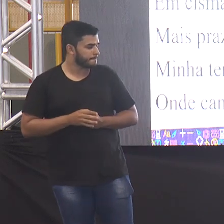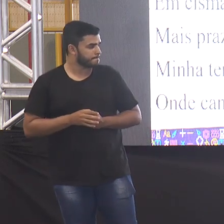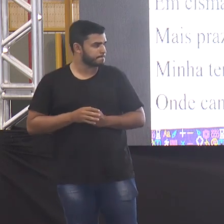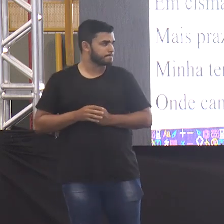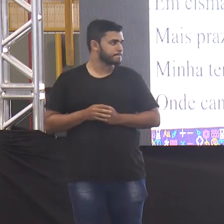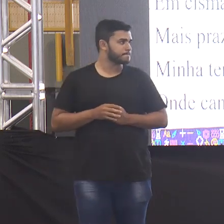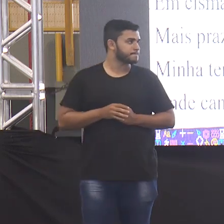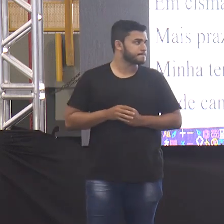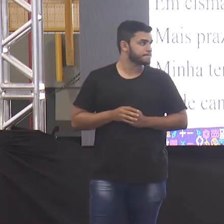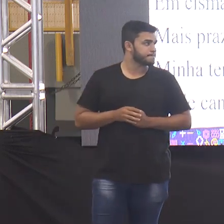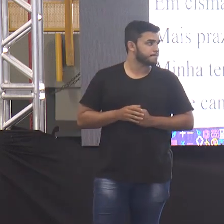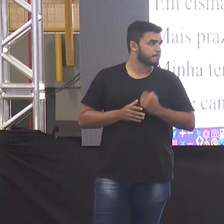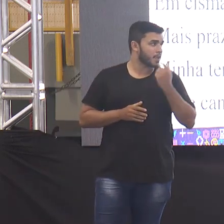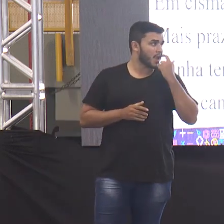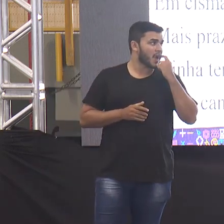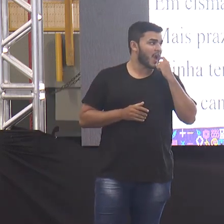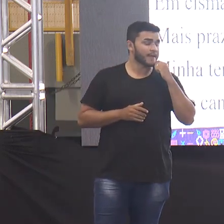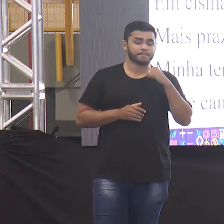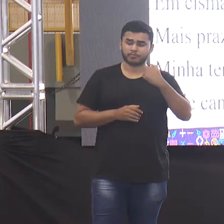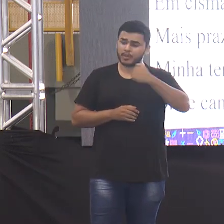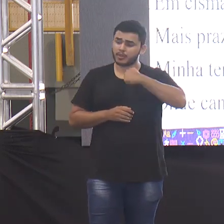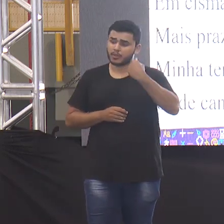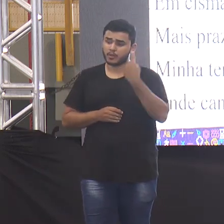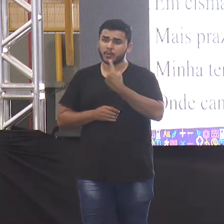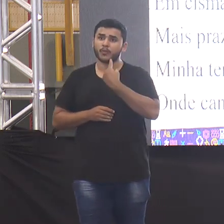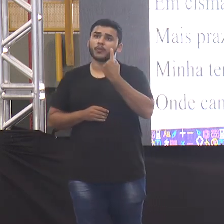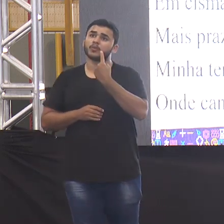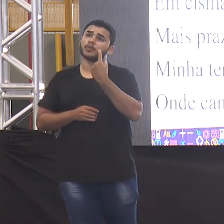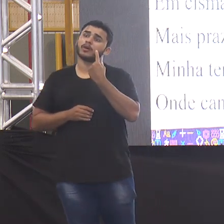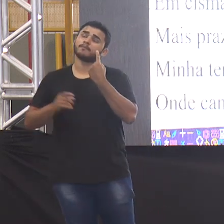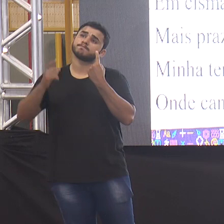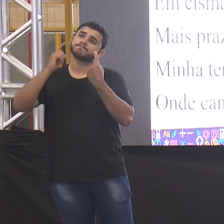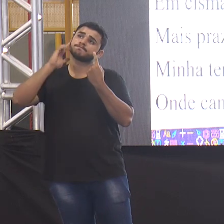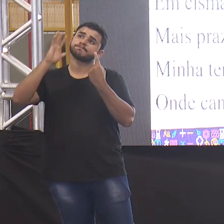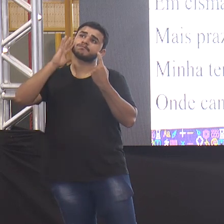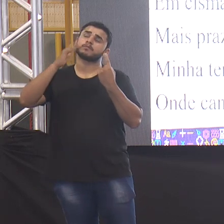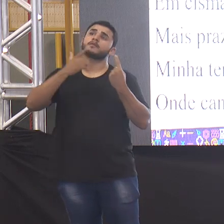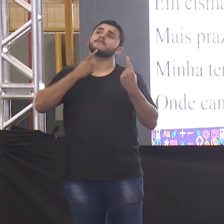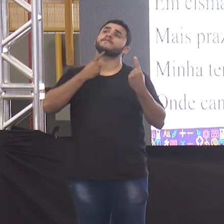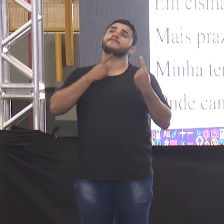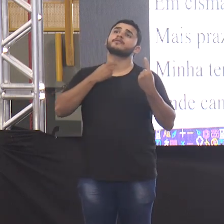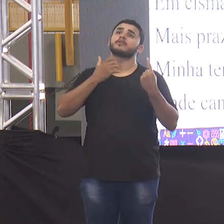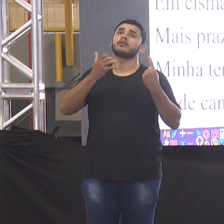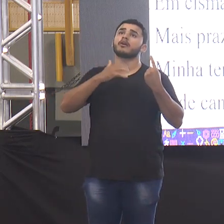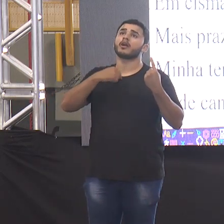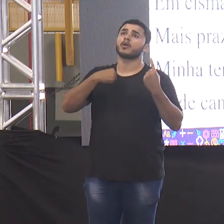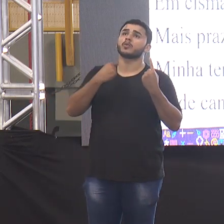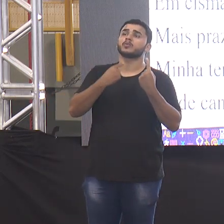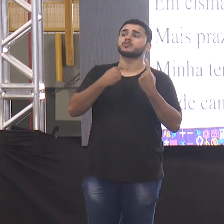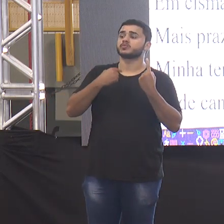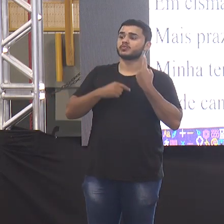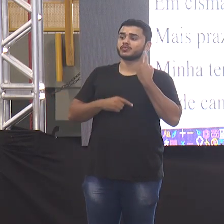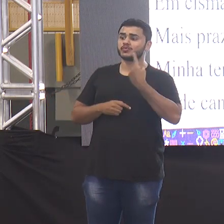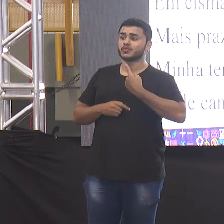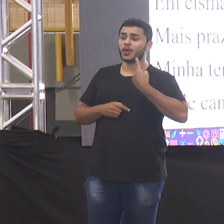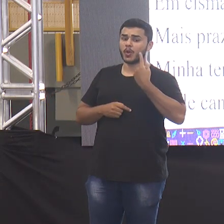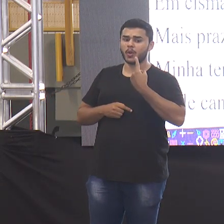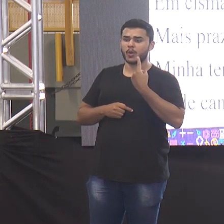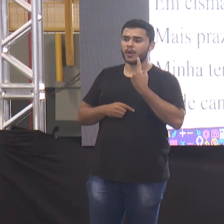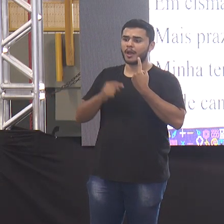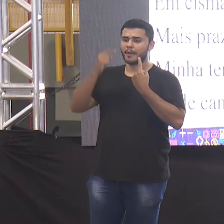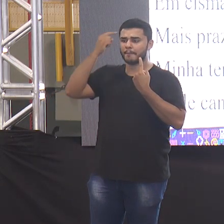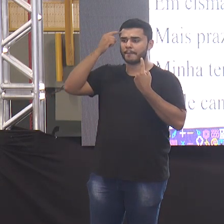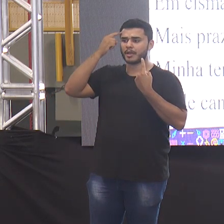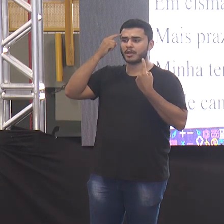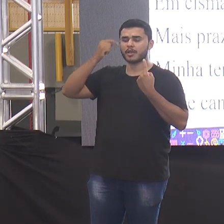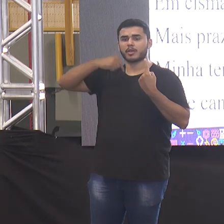Encismar sozinho à noite, mais prazer encontro eu lá. Isso enfatiza a solidão do eu lírico. O eu